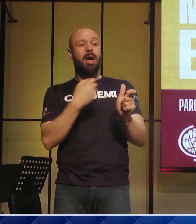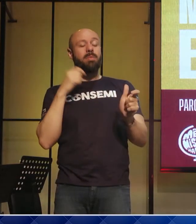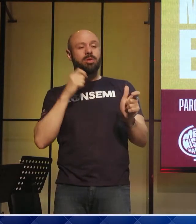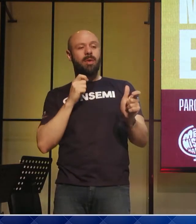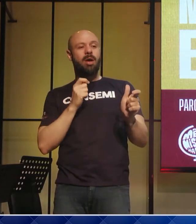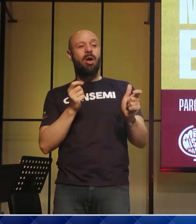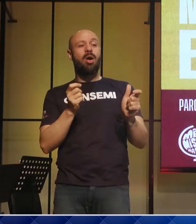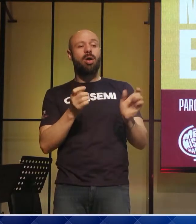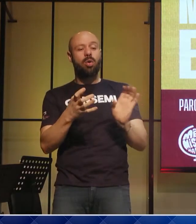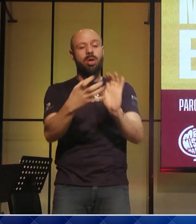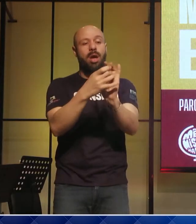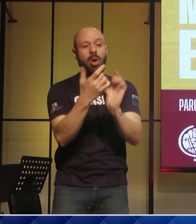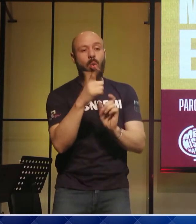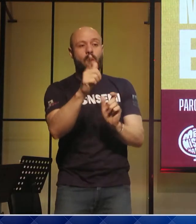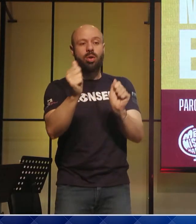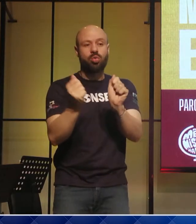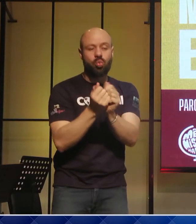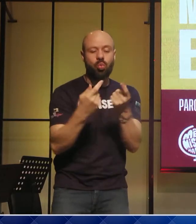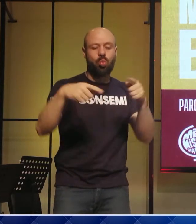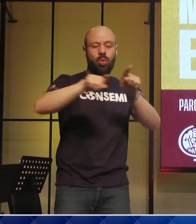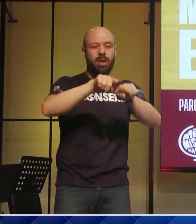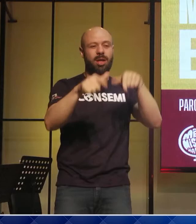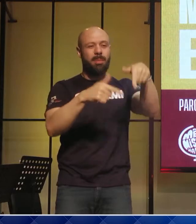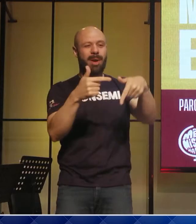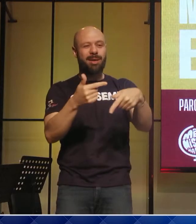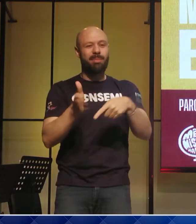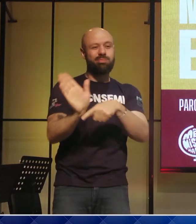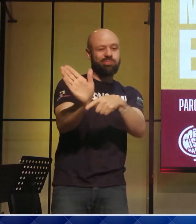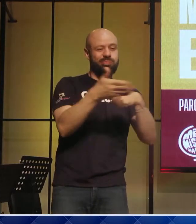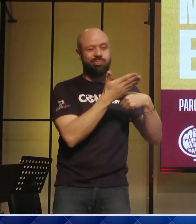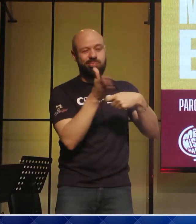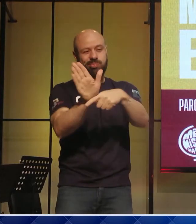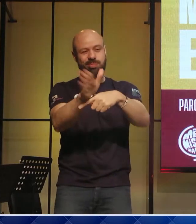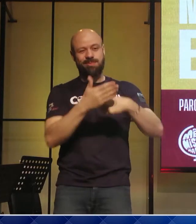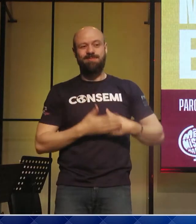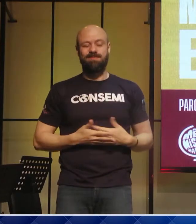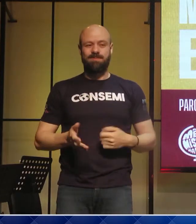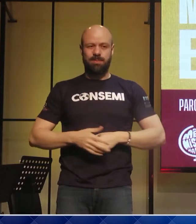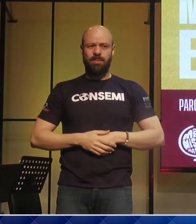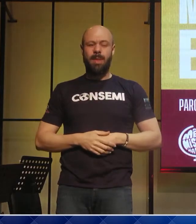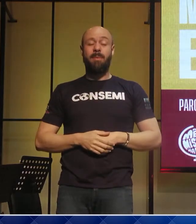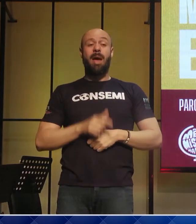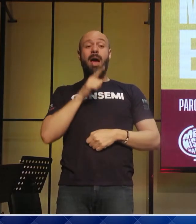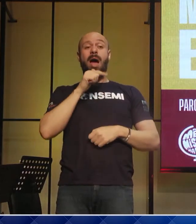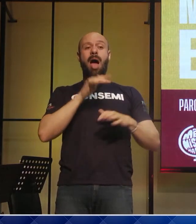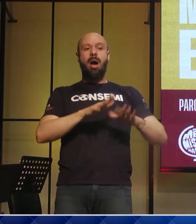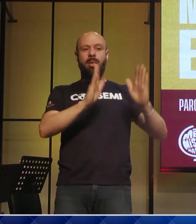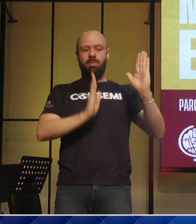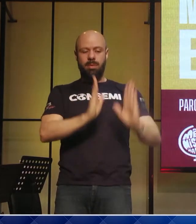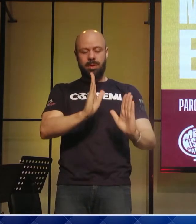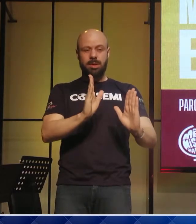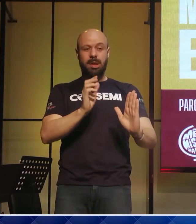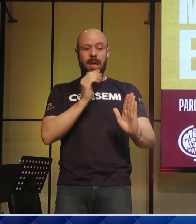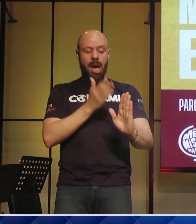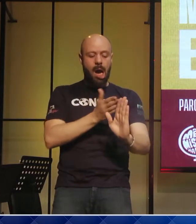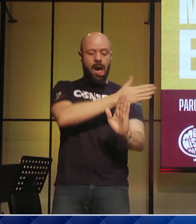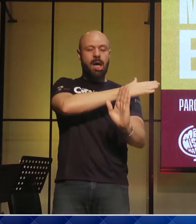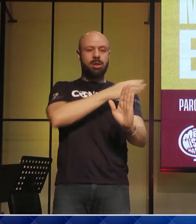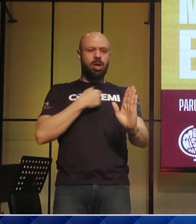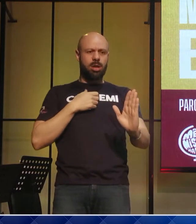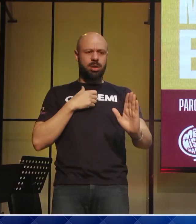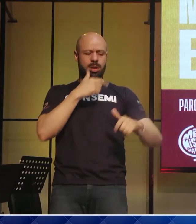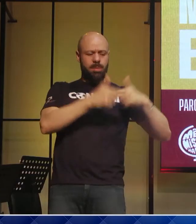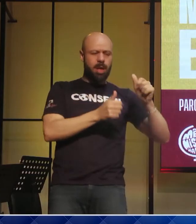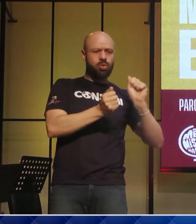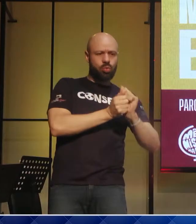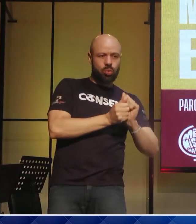Nós fizemos 2 batismos nessa igreja, um depois da enchente e um antes da enchente. E olhem por